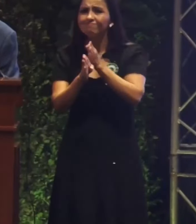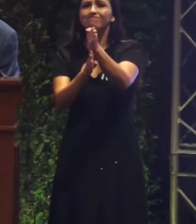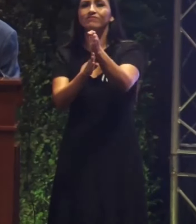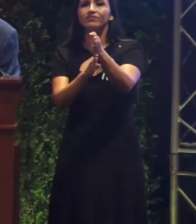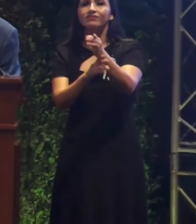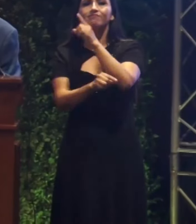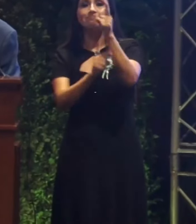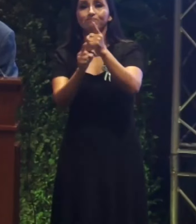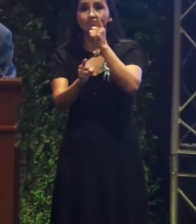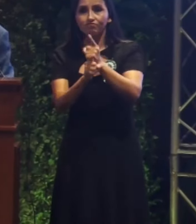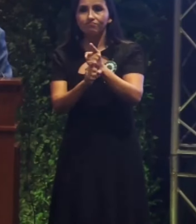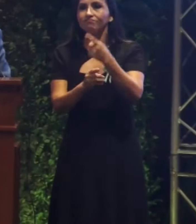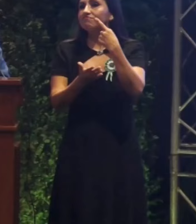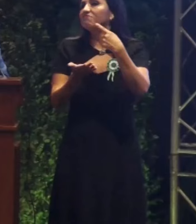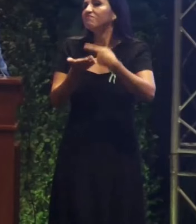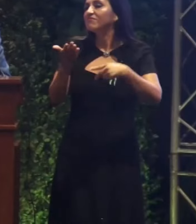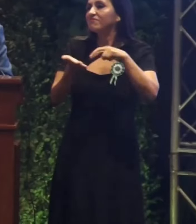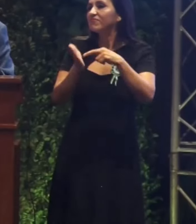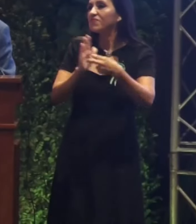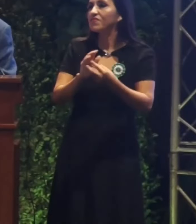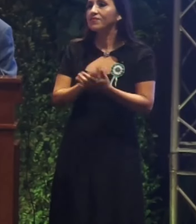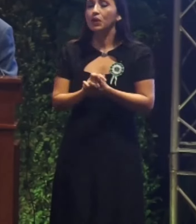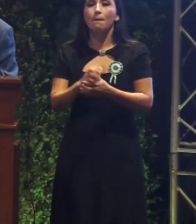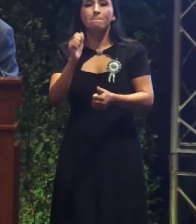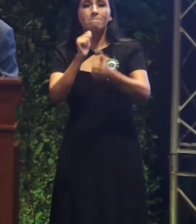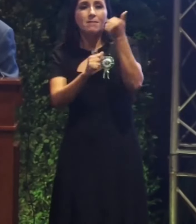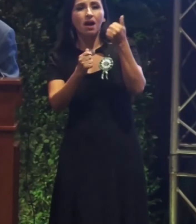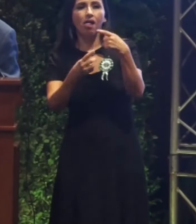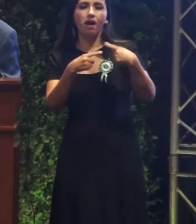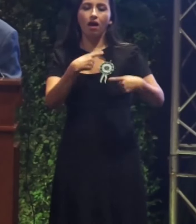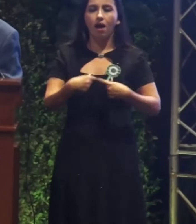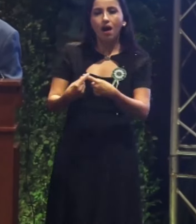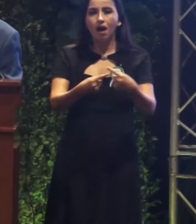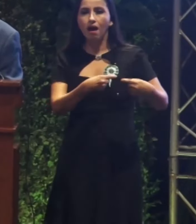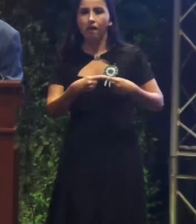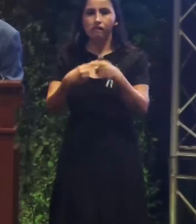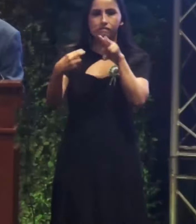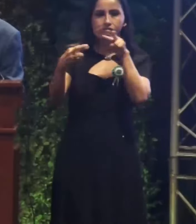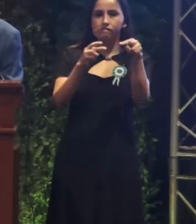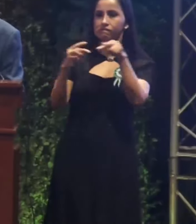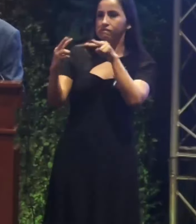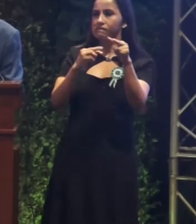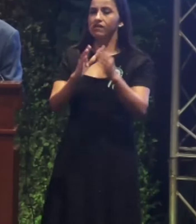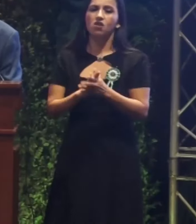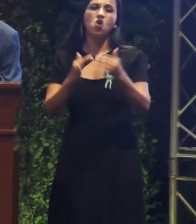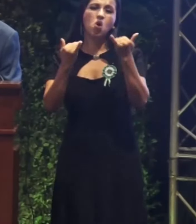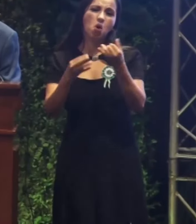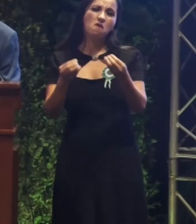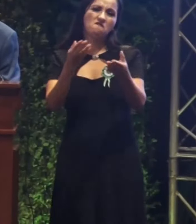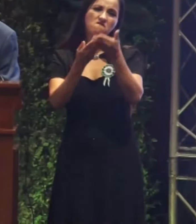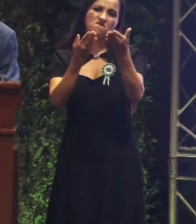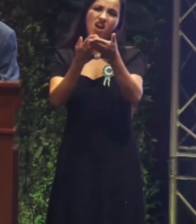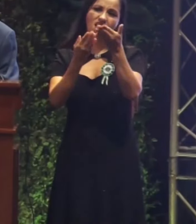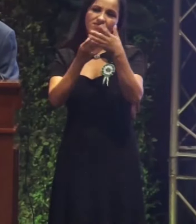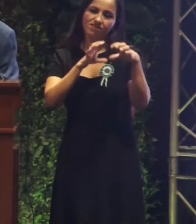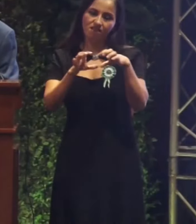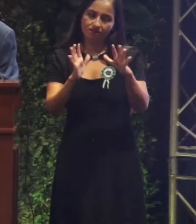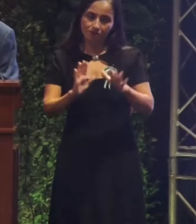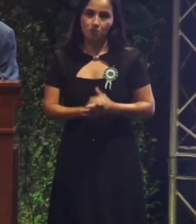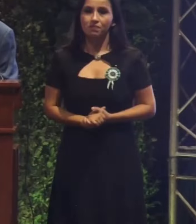correcto. Esto, por supuesto, mucho más allá de las discusiones o de las miradas de hoy. Hoy es mucho más fácil hacerlo.